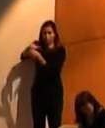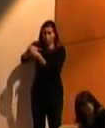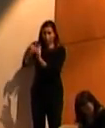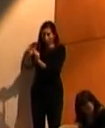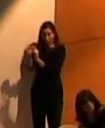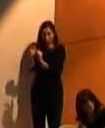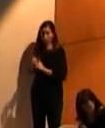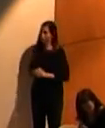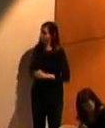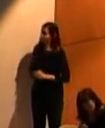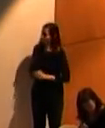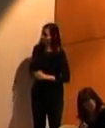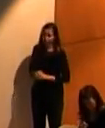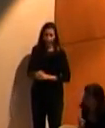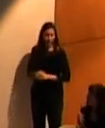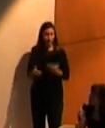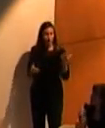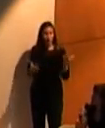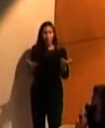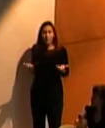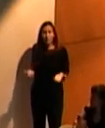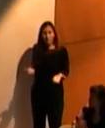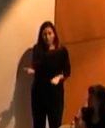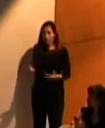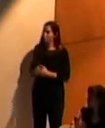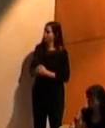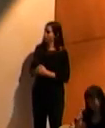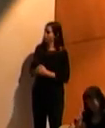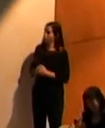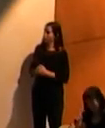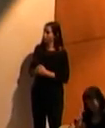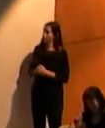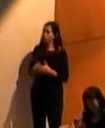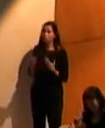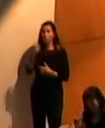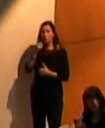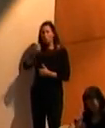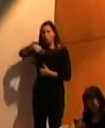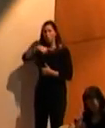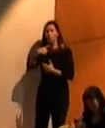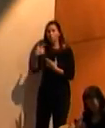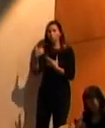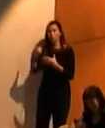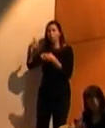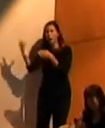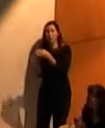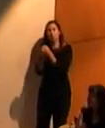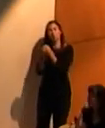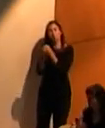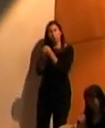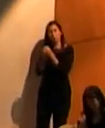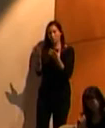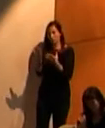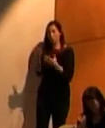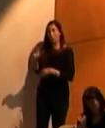Maintenant, on va parler de la démarche. Oui, voilà. Disons que pour nous, l'inclusion, c'est avant tout une démarche, c'est-à-dire c'est avant tout